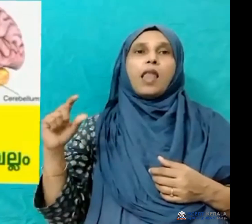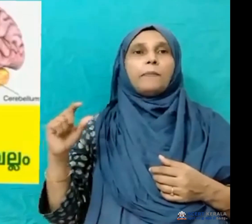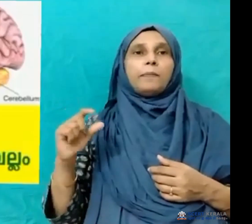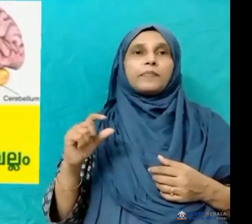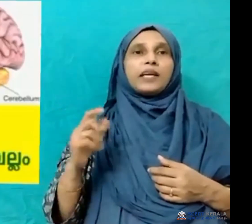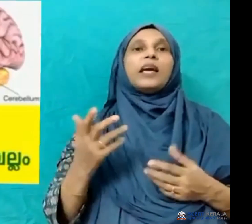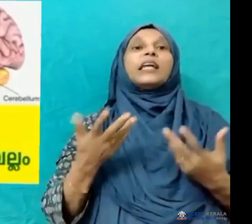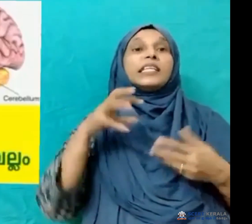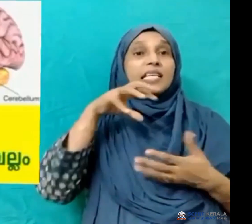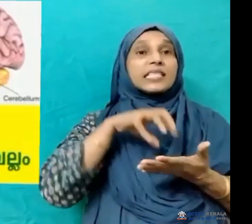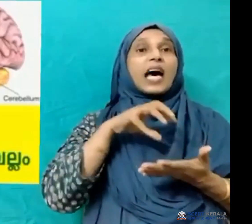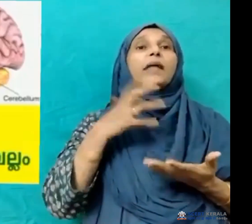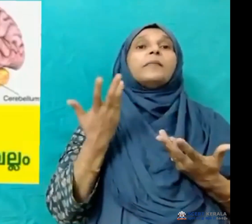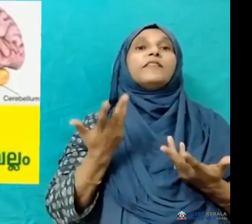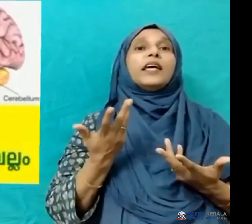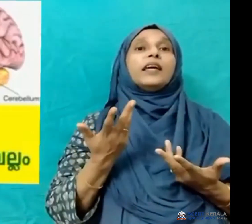സെറിബെല്ലം. അതിന്റെ സ്ഥാനം എവിടെ?